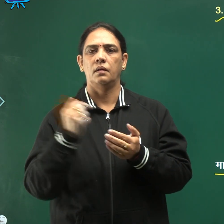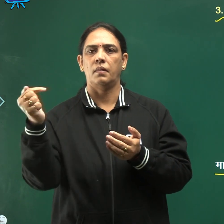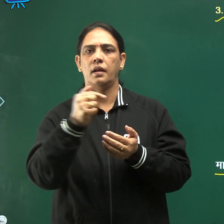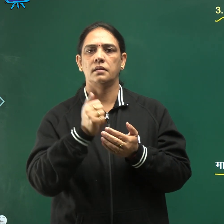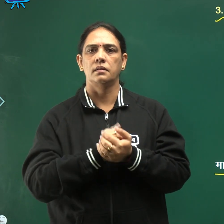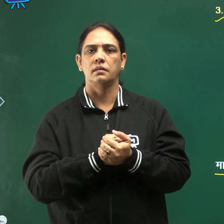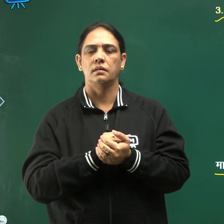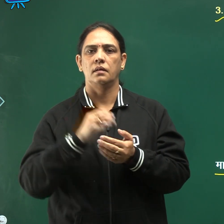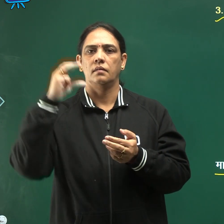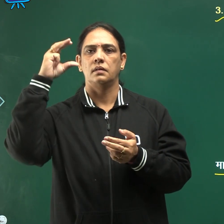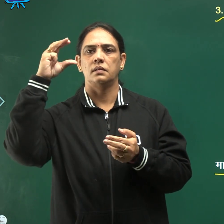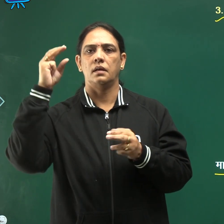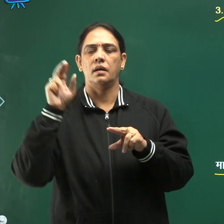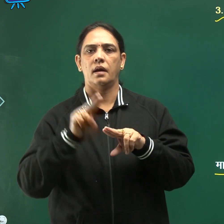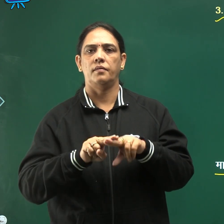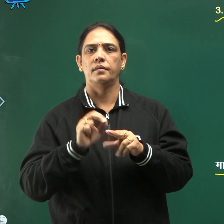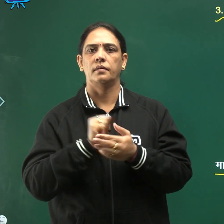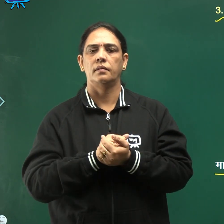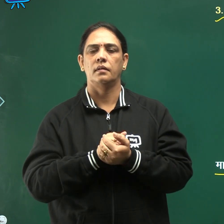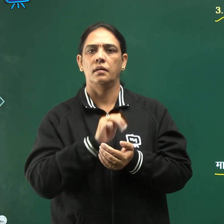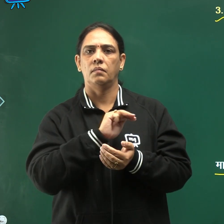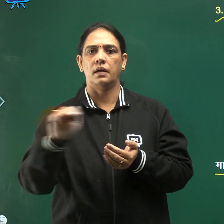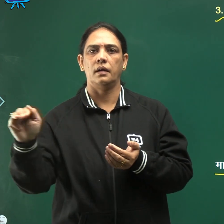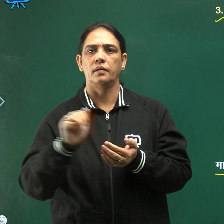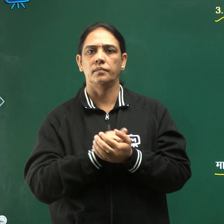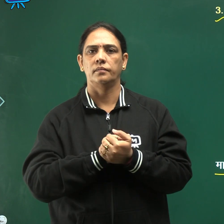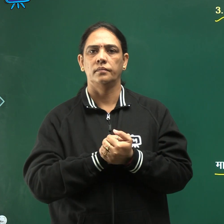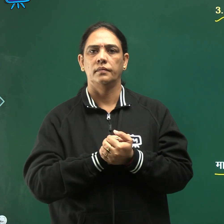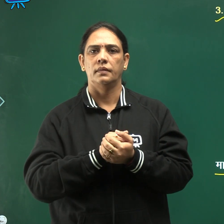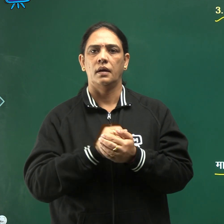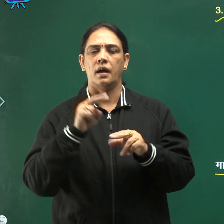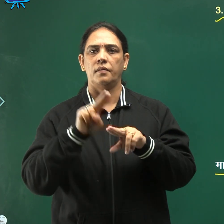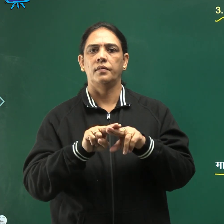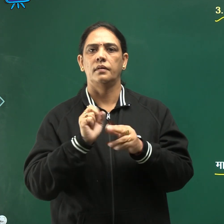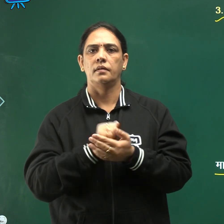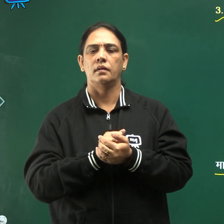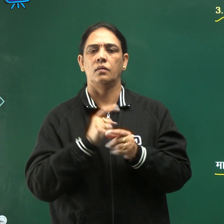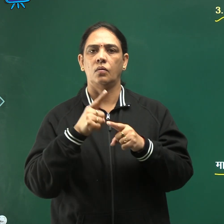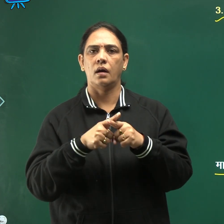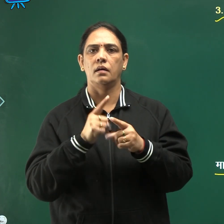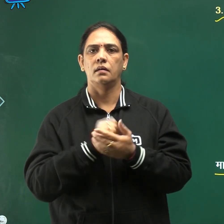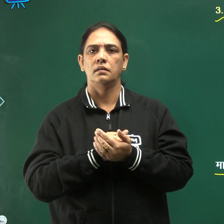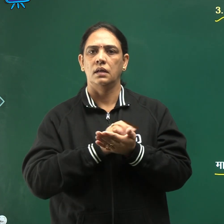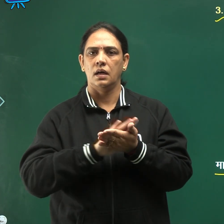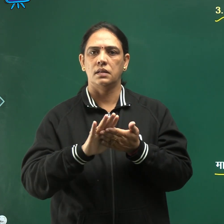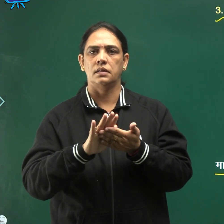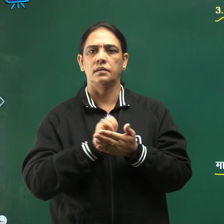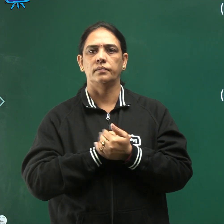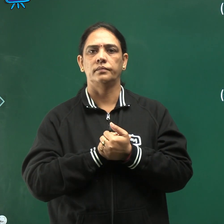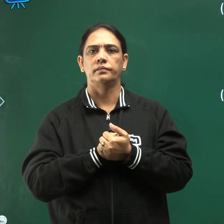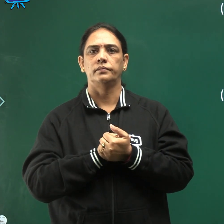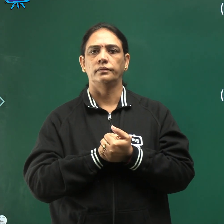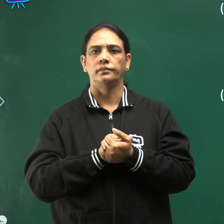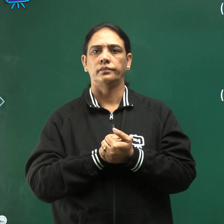माइनस CF बटे F गुणा H।